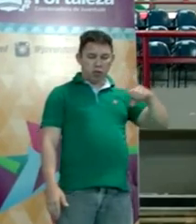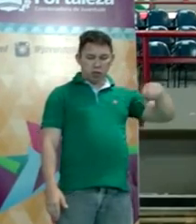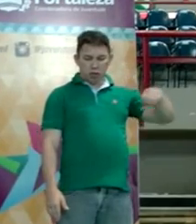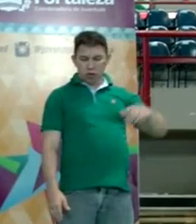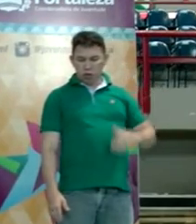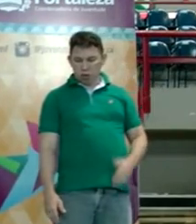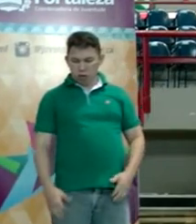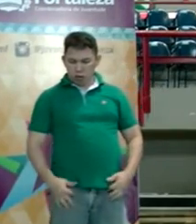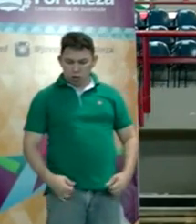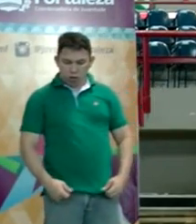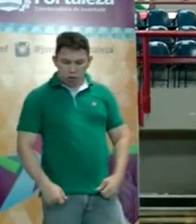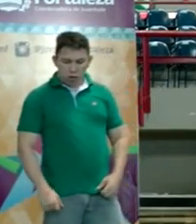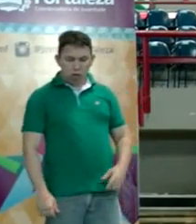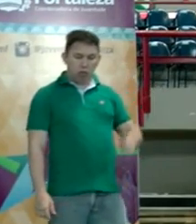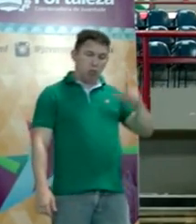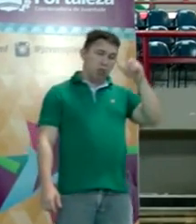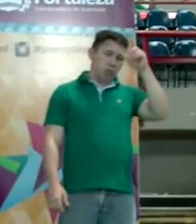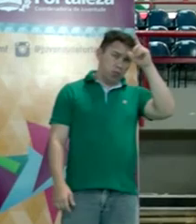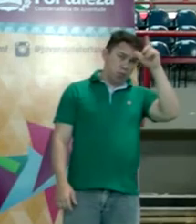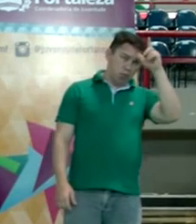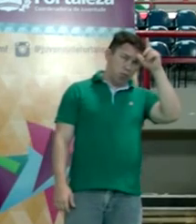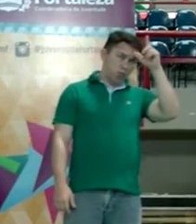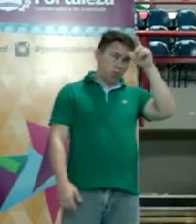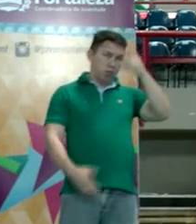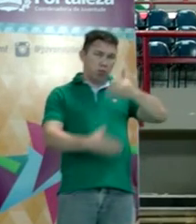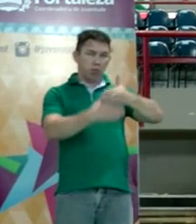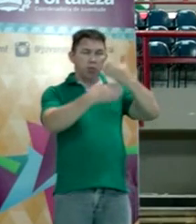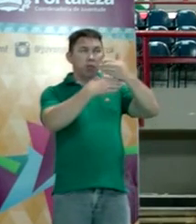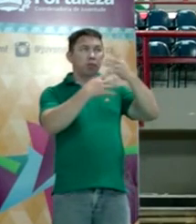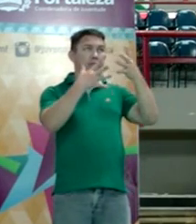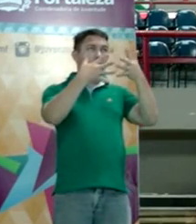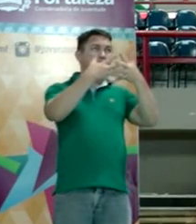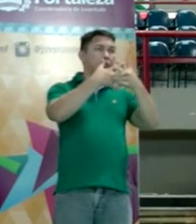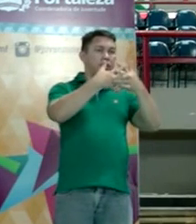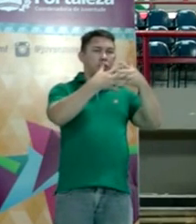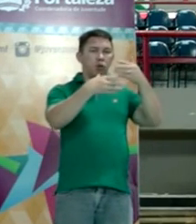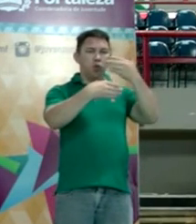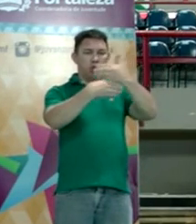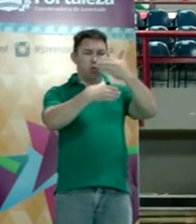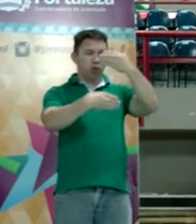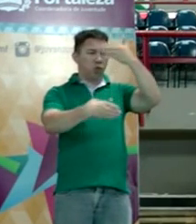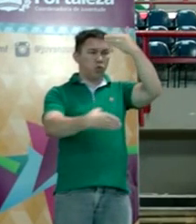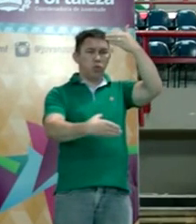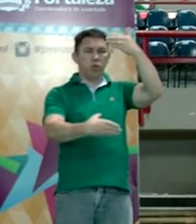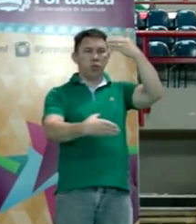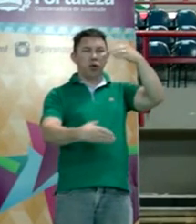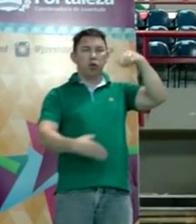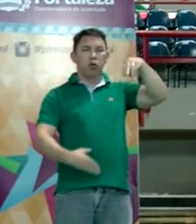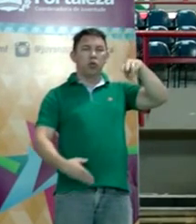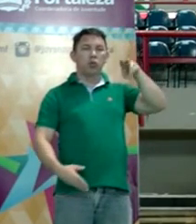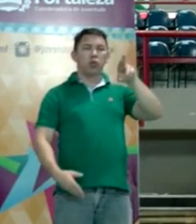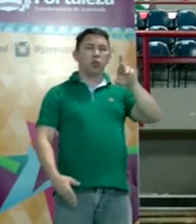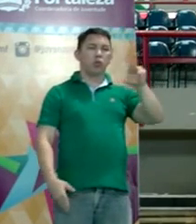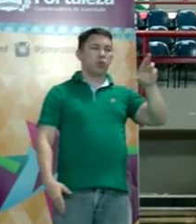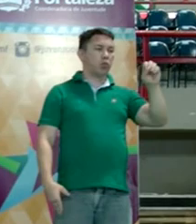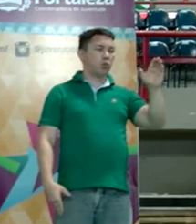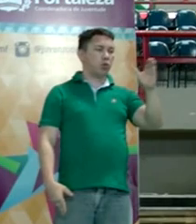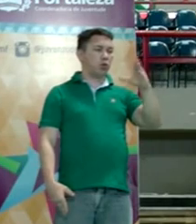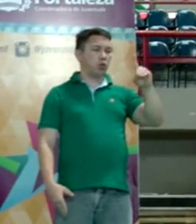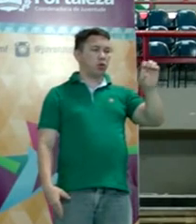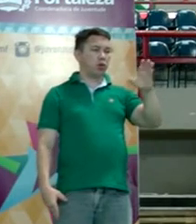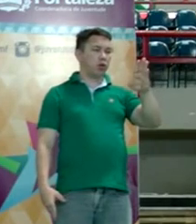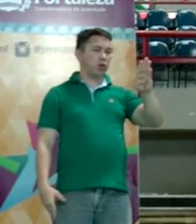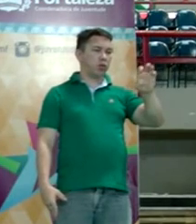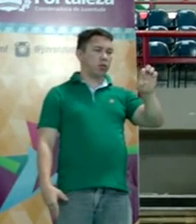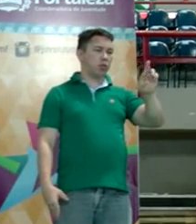Vamos lembrar, o Muro de Berlim. Muita gente tem umas ideias erradas sobre o Muro de Berlim, certo? Já vi todo tipo